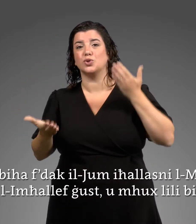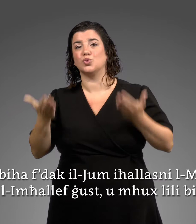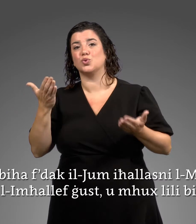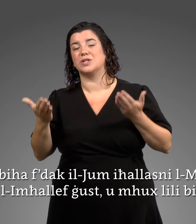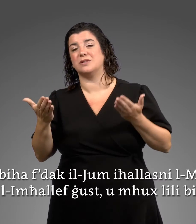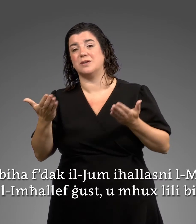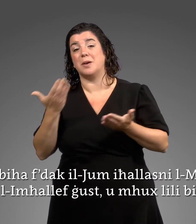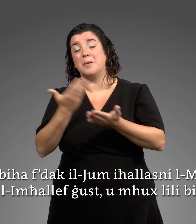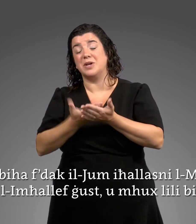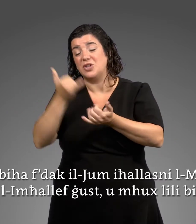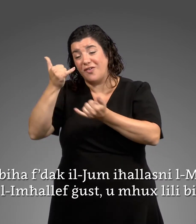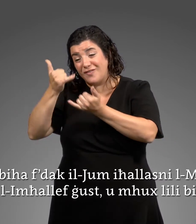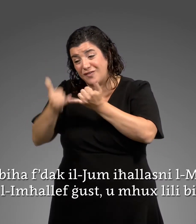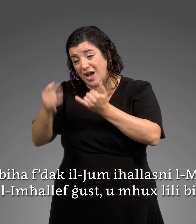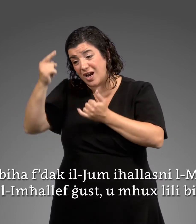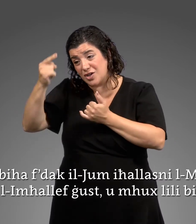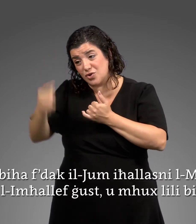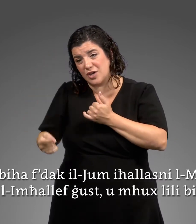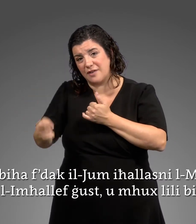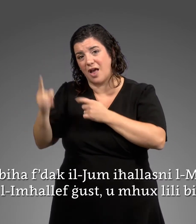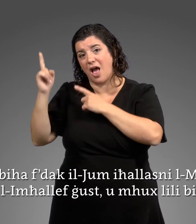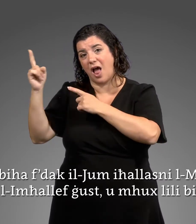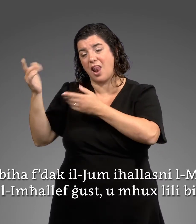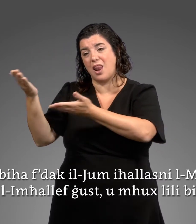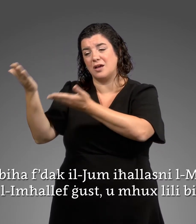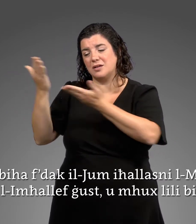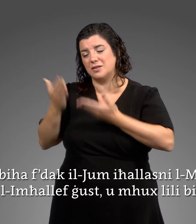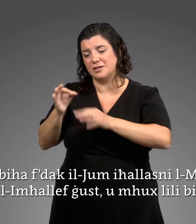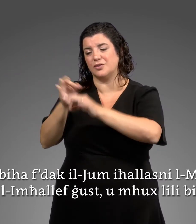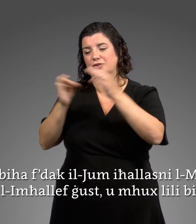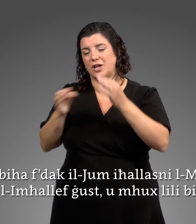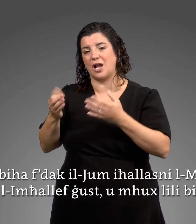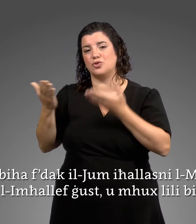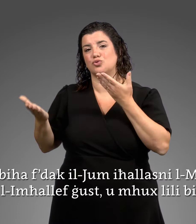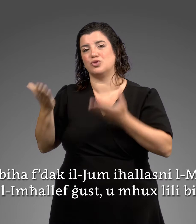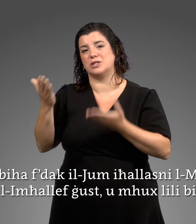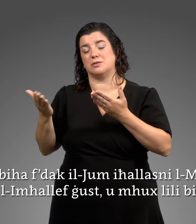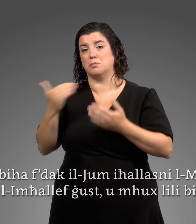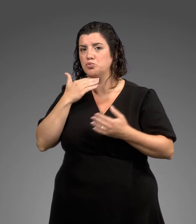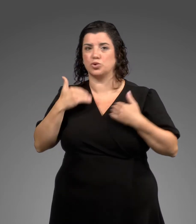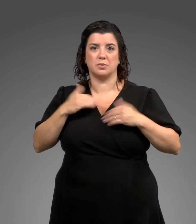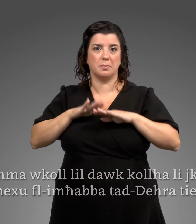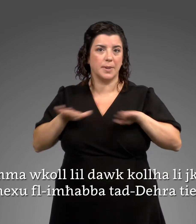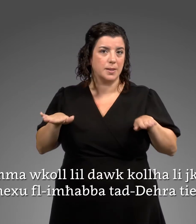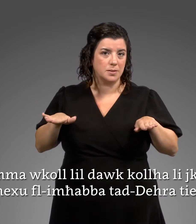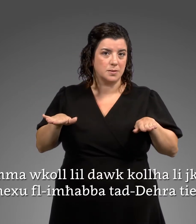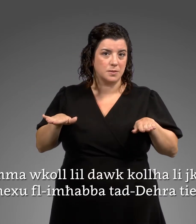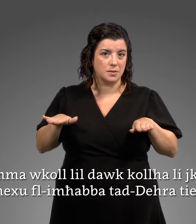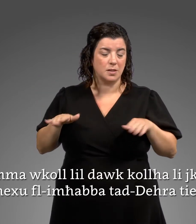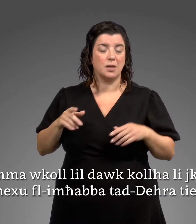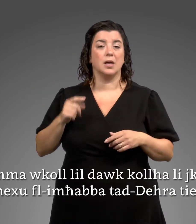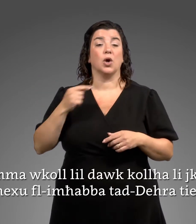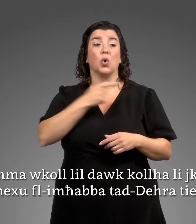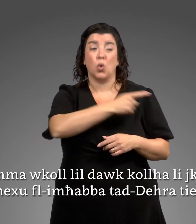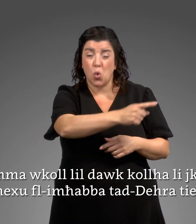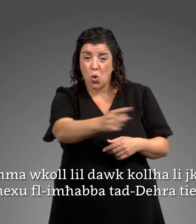Ufdak il-jum Jħallasni l-mulej Limħallef ġust U mux li li bes Immaw koll l-l